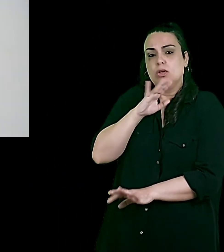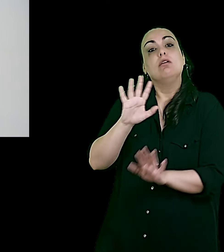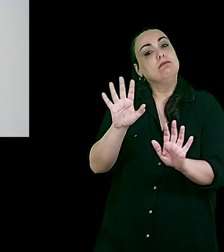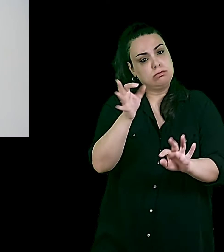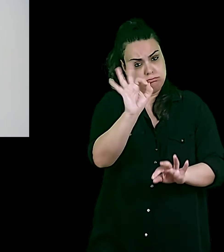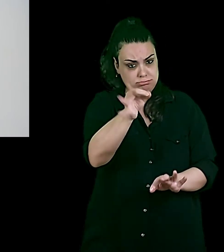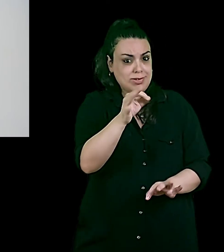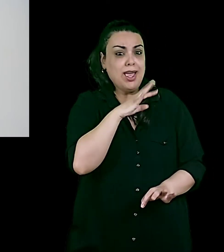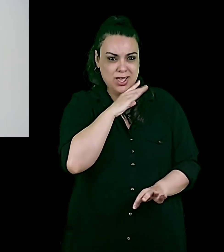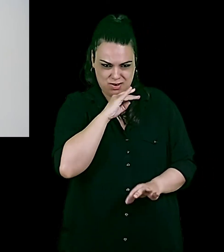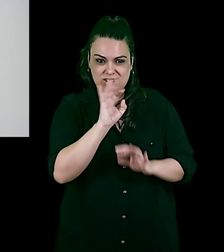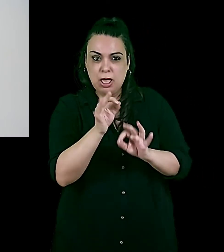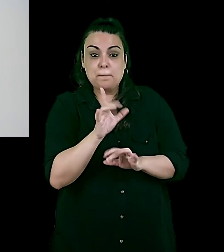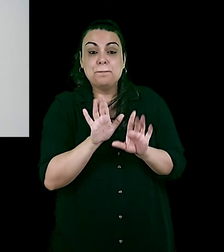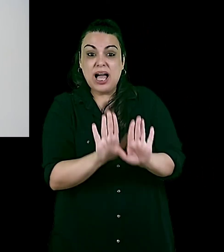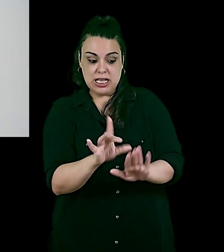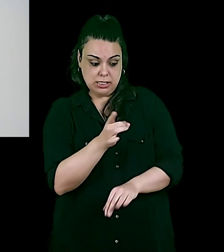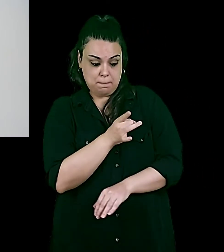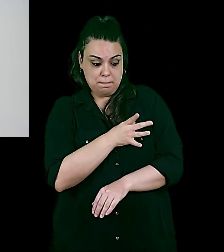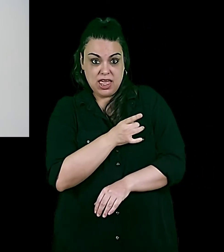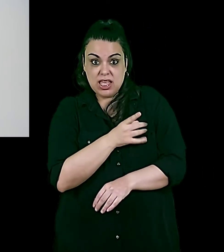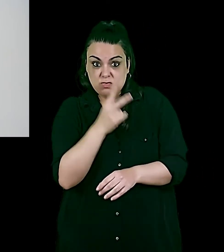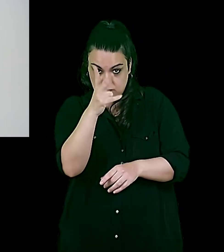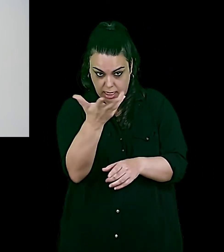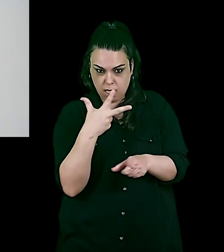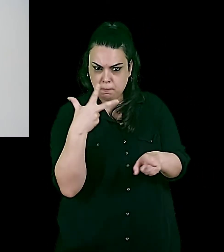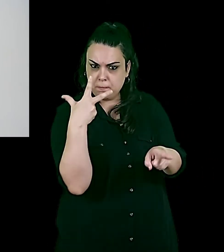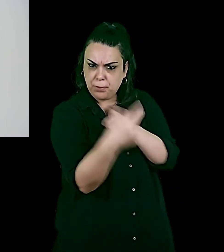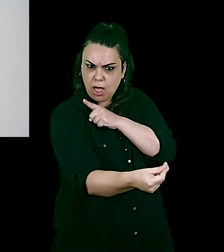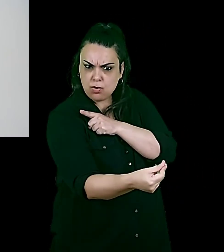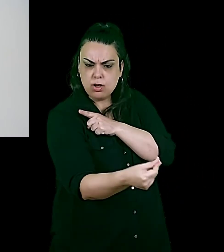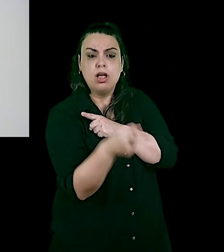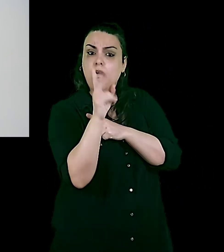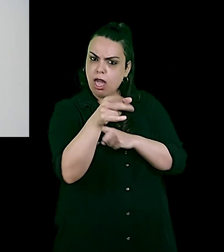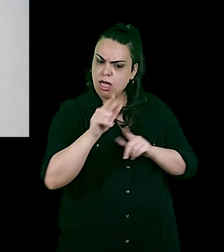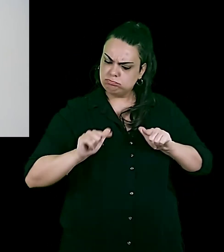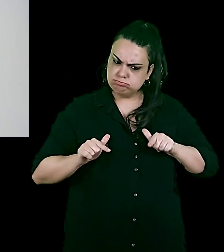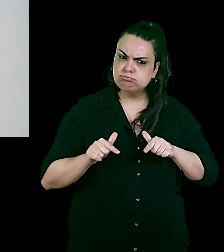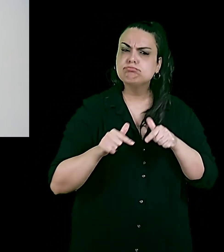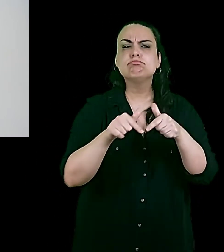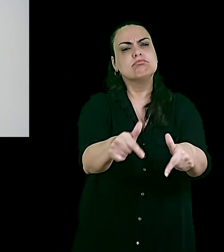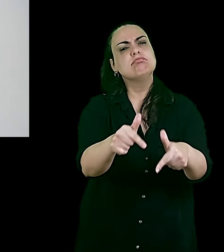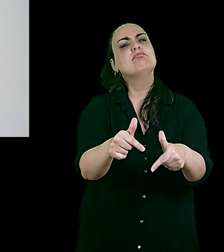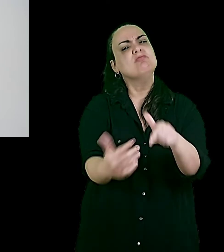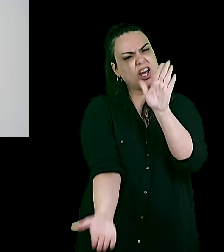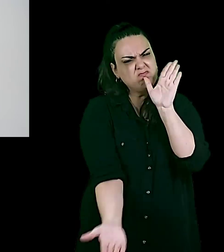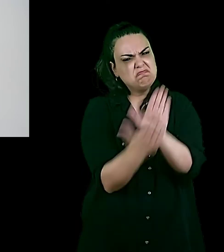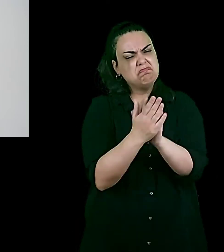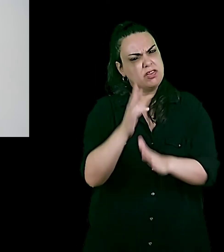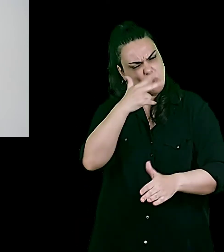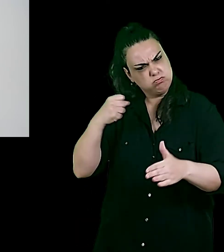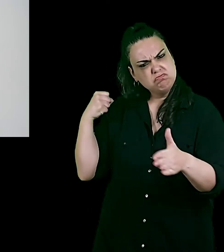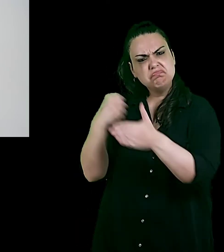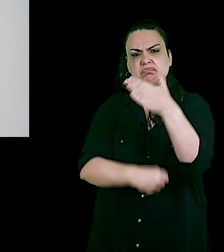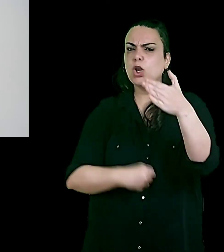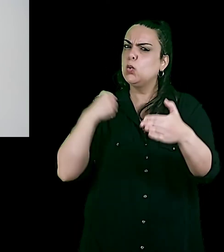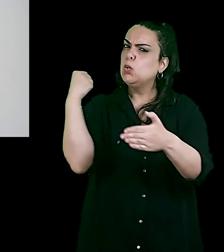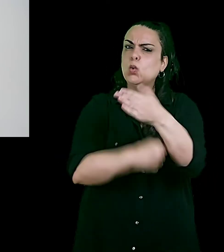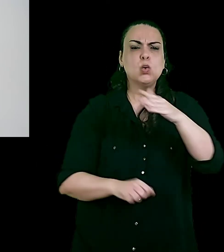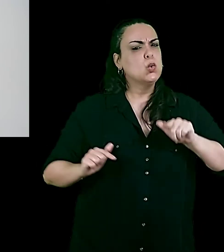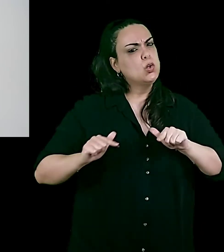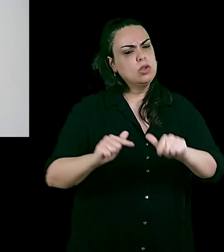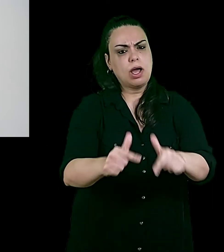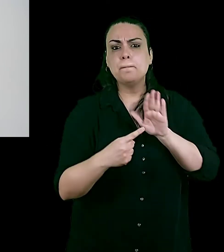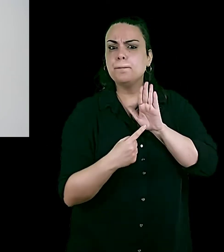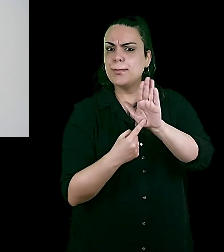boa. De fato, não é boa, mas a única maneira de começar a vencê-lo é confrontando o medo. É indo de encontro a ele e